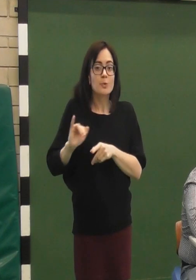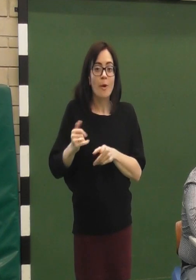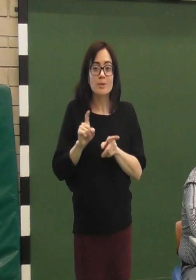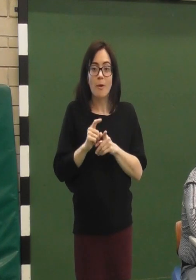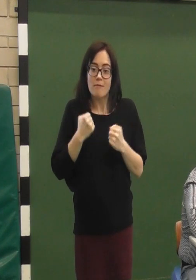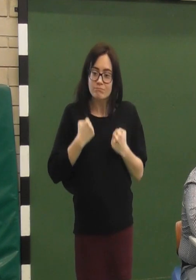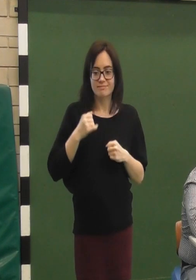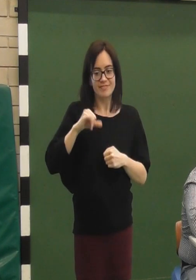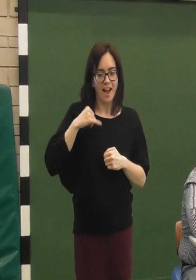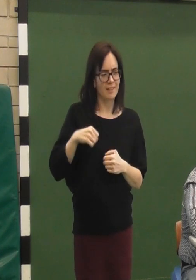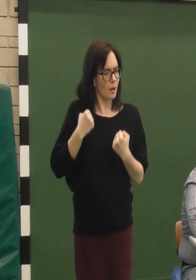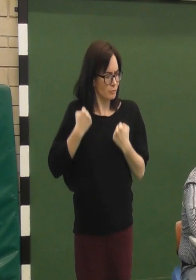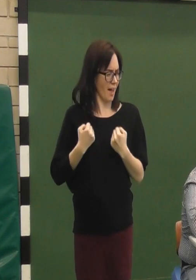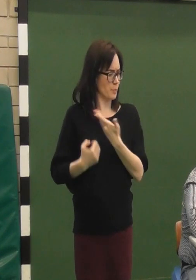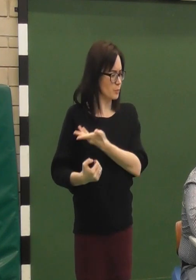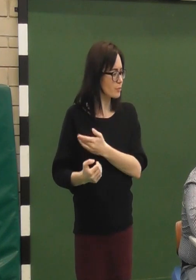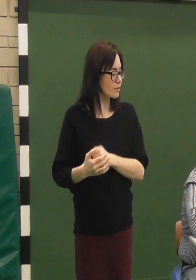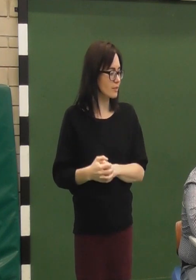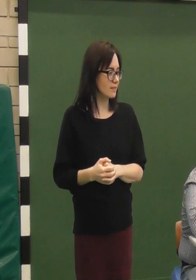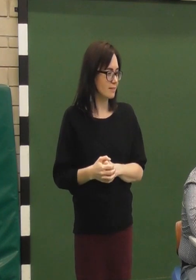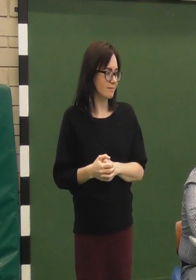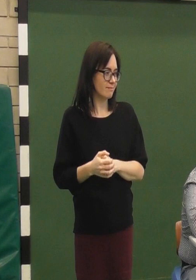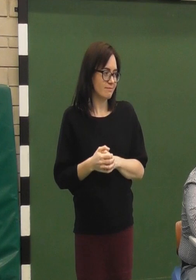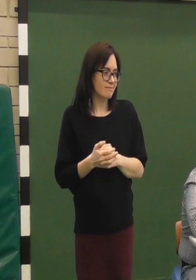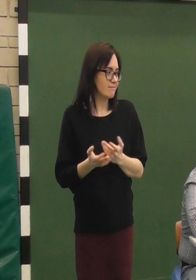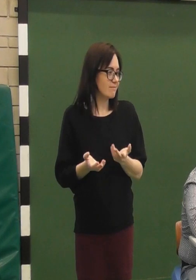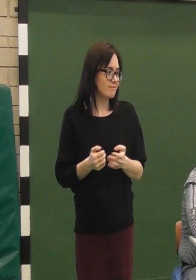fiatalos és erős, hogy